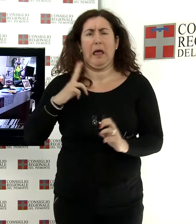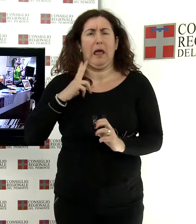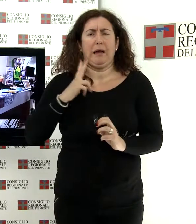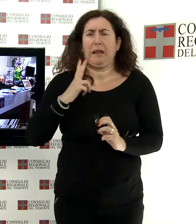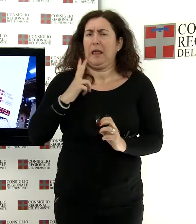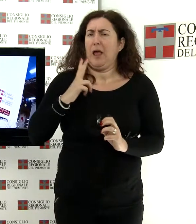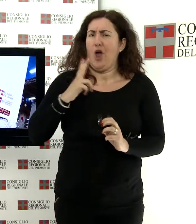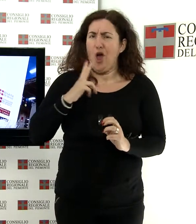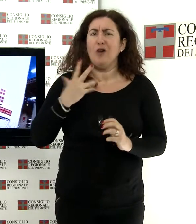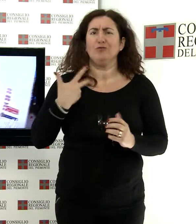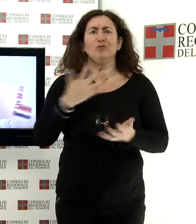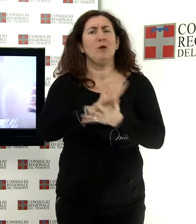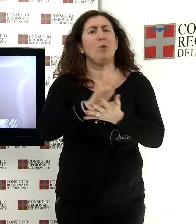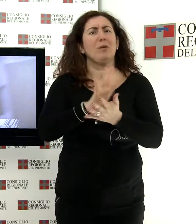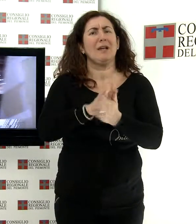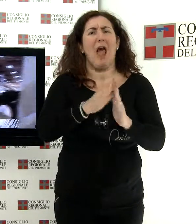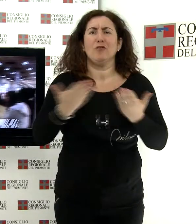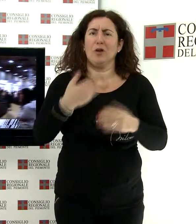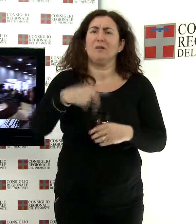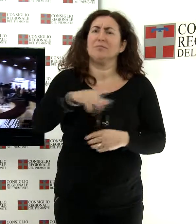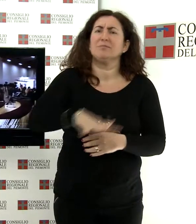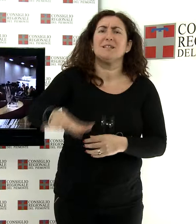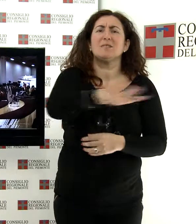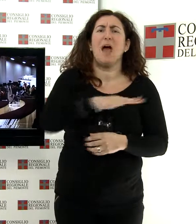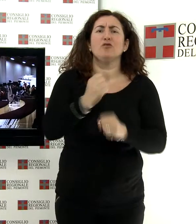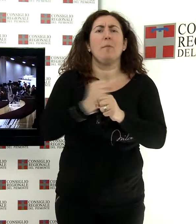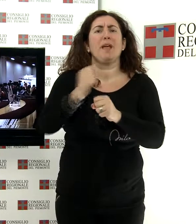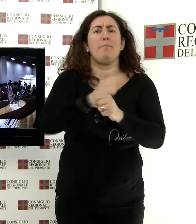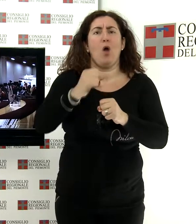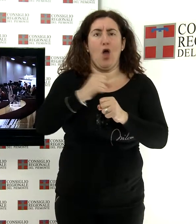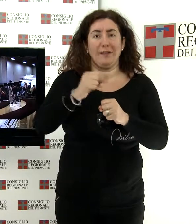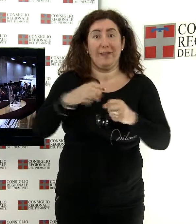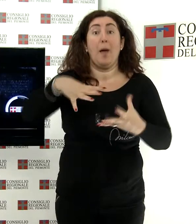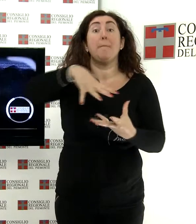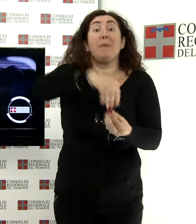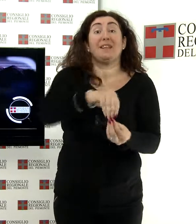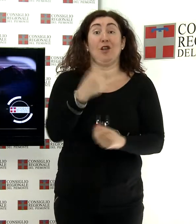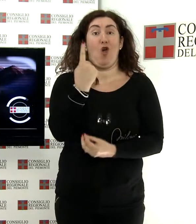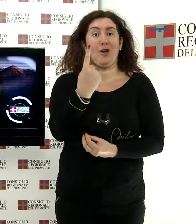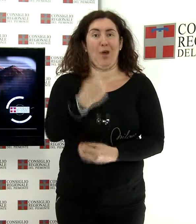pubblicazioni in distribuzione presso lo Spazio Piemonte collocato nel Padiglione 1.